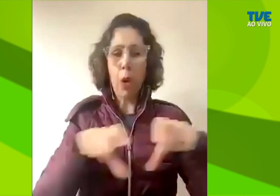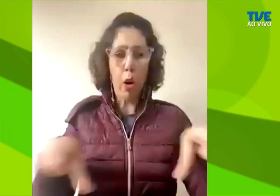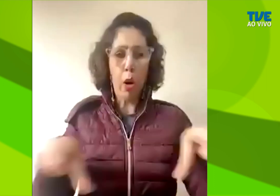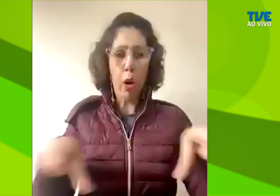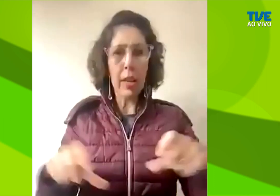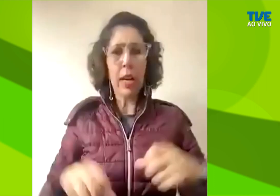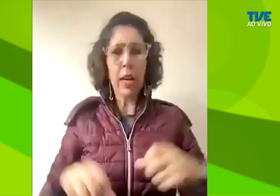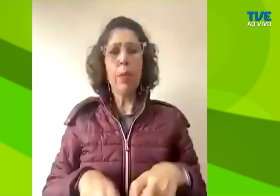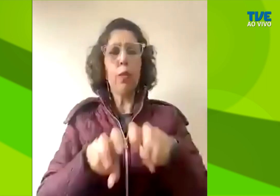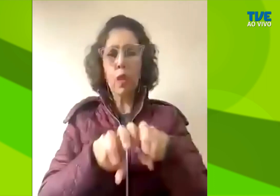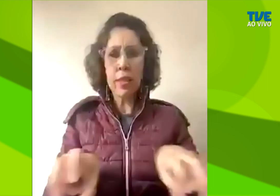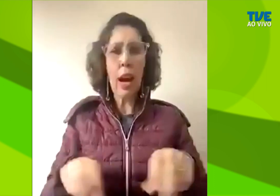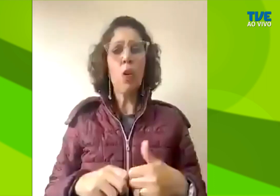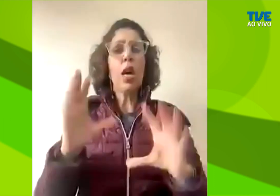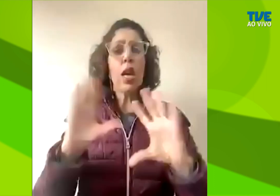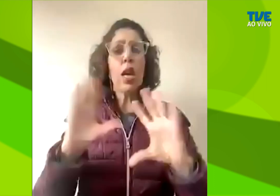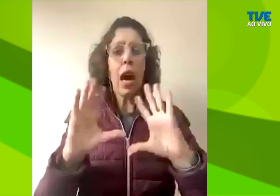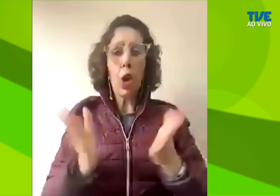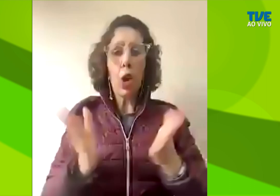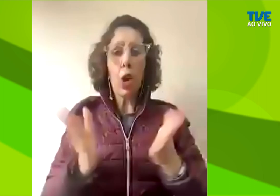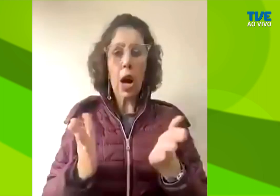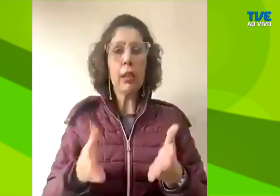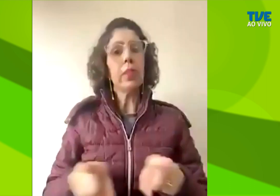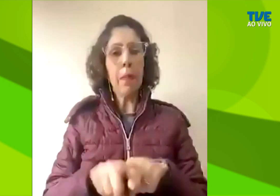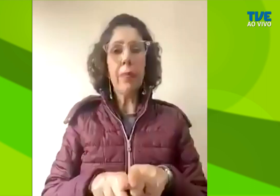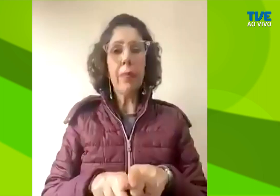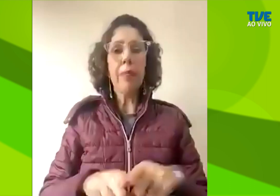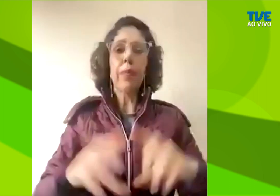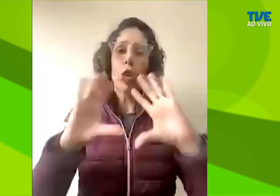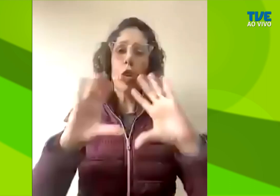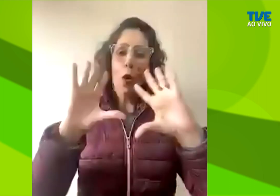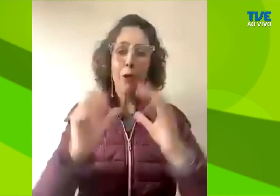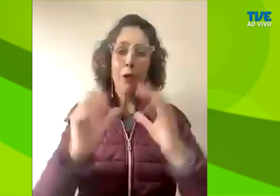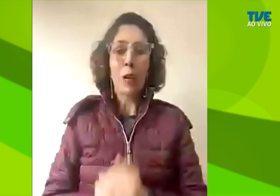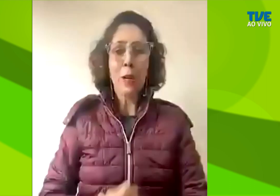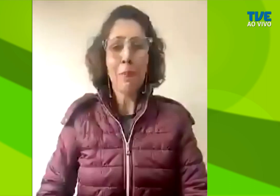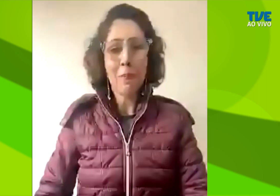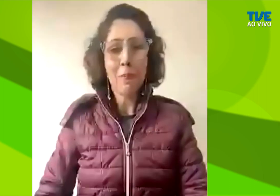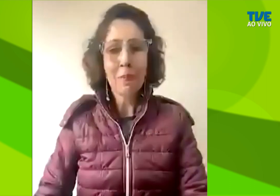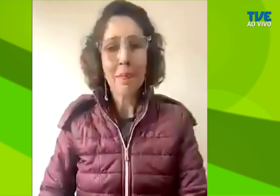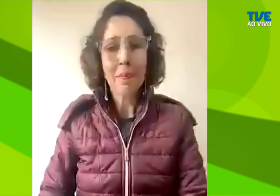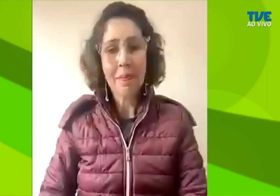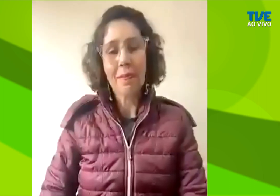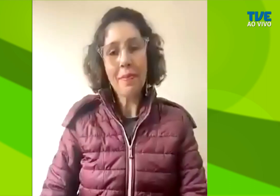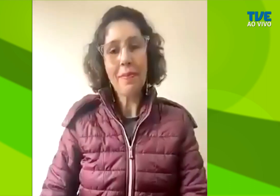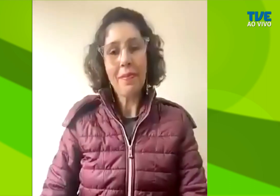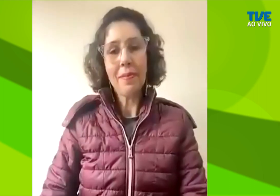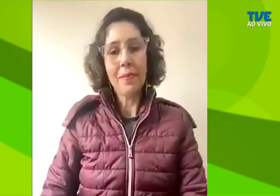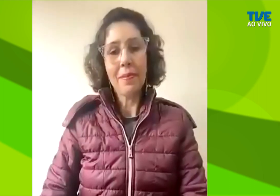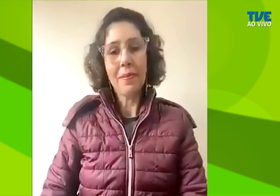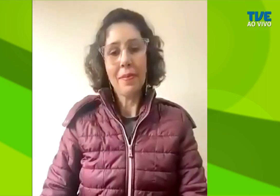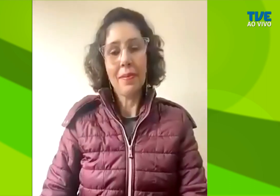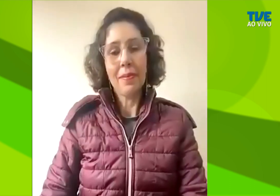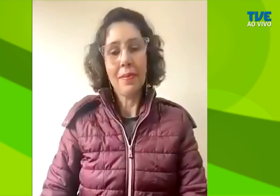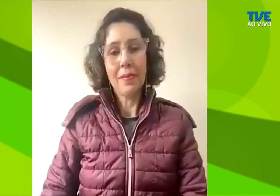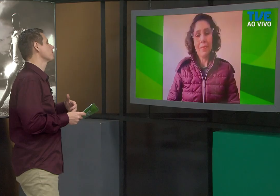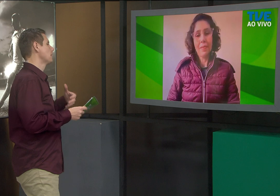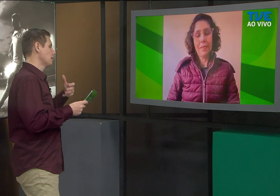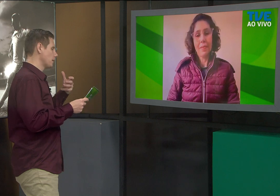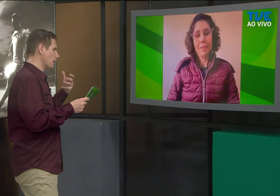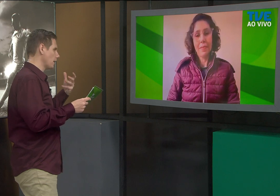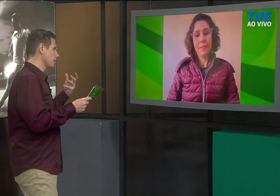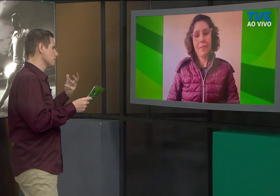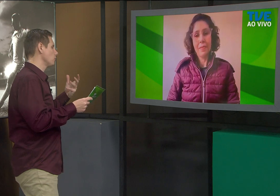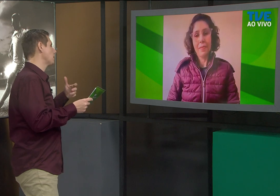de campo, o futsal e agora também o fôlei. Muito legal, justamente como tu disseste, força,